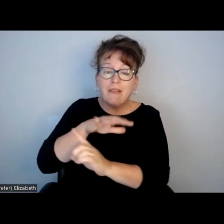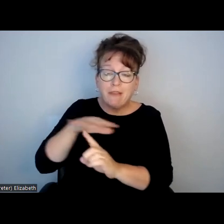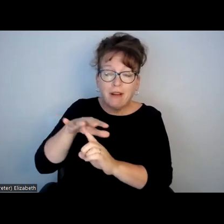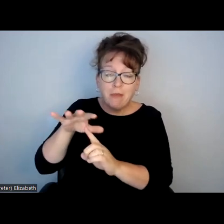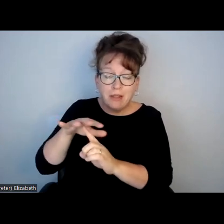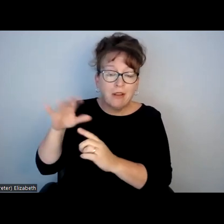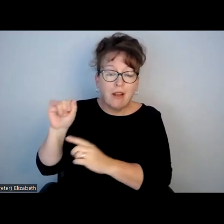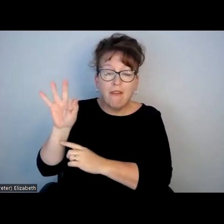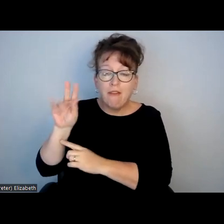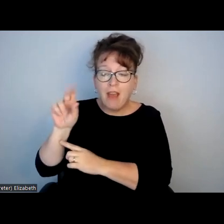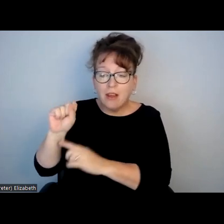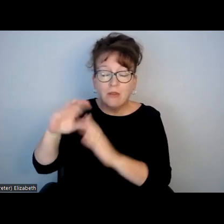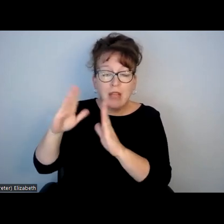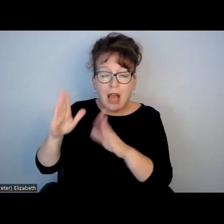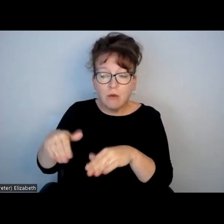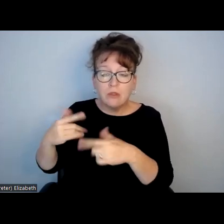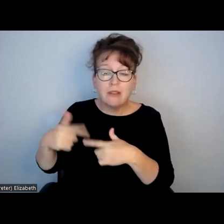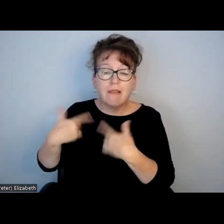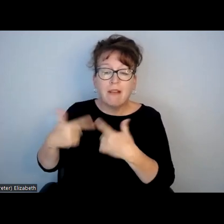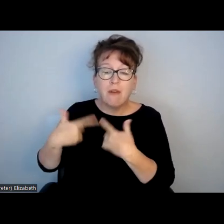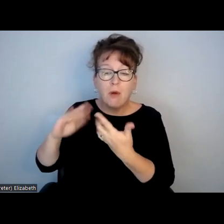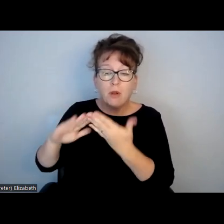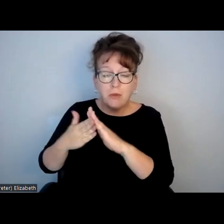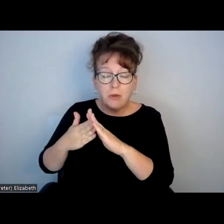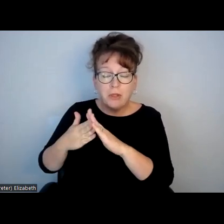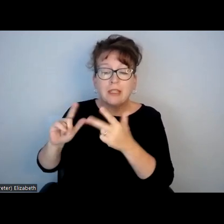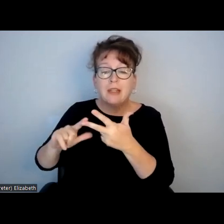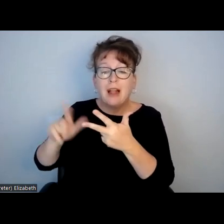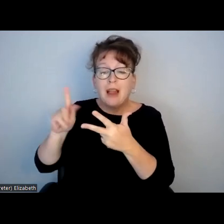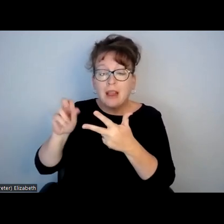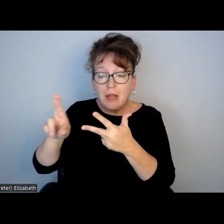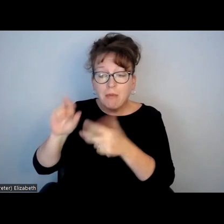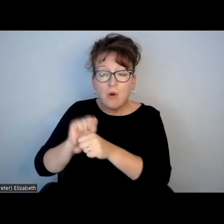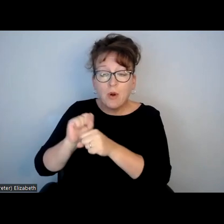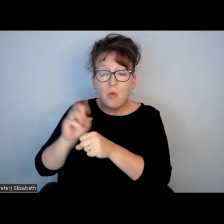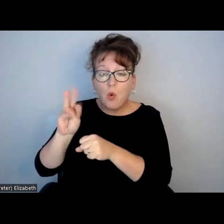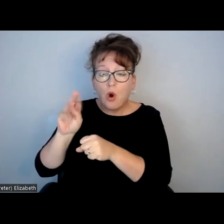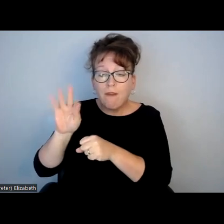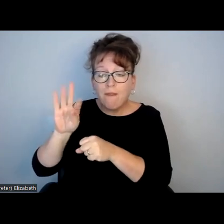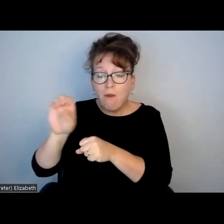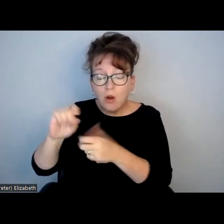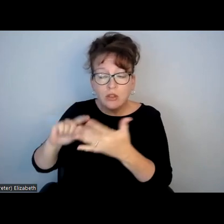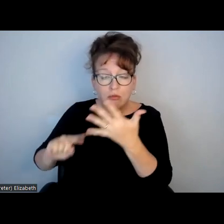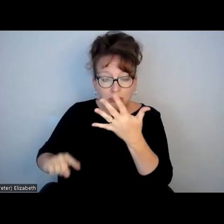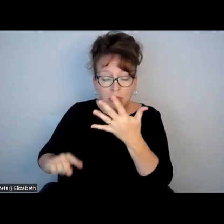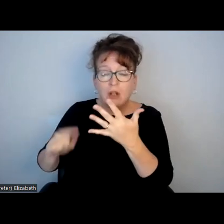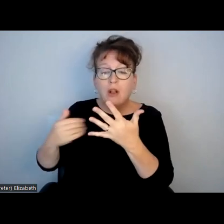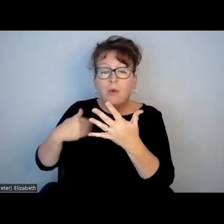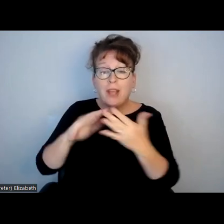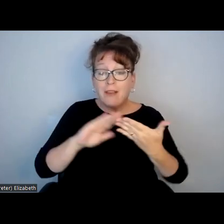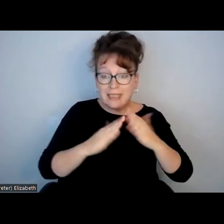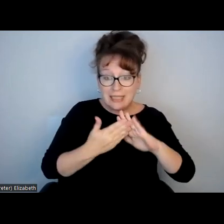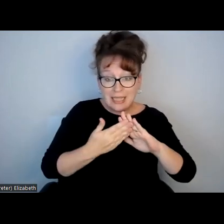energía y ambiente de locales de la del departamento de labor